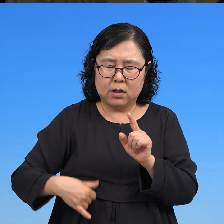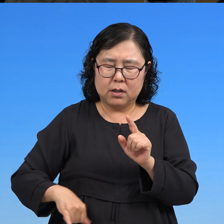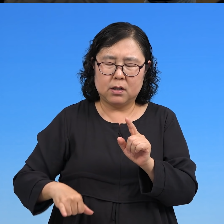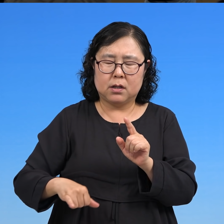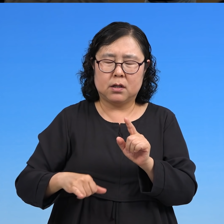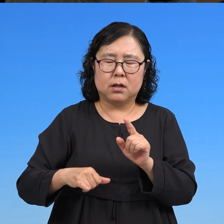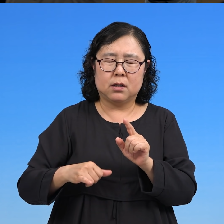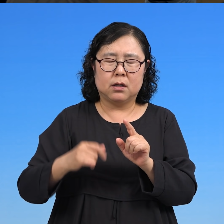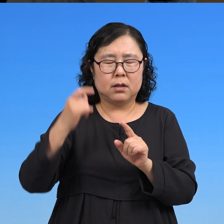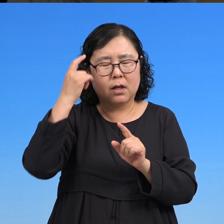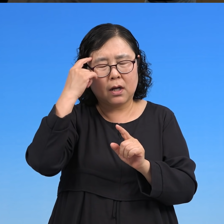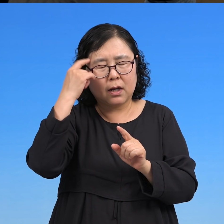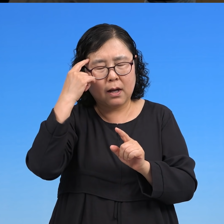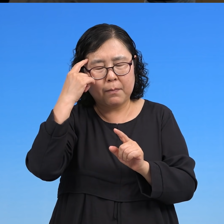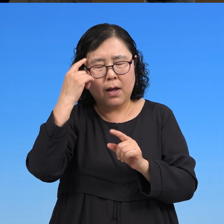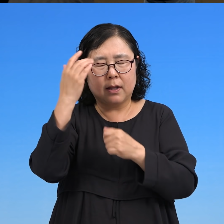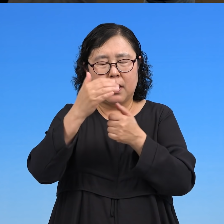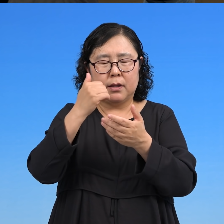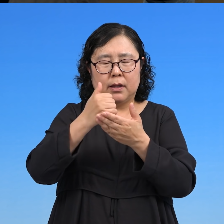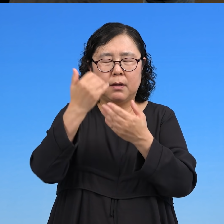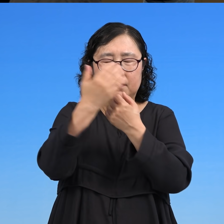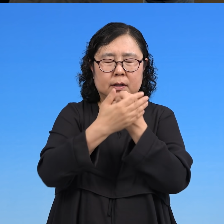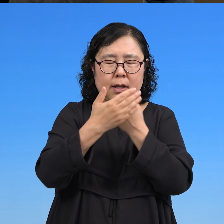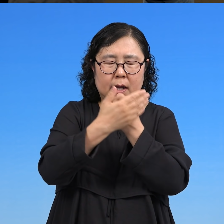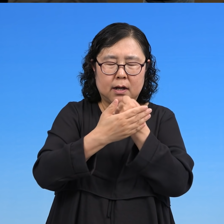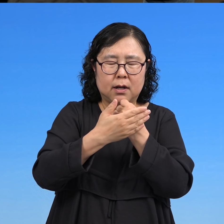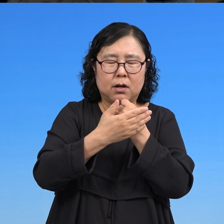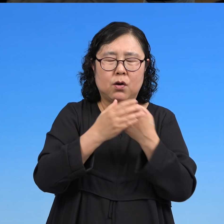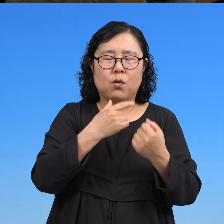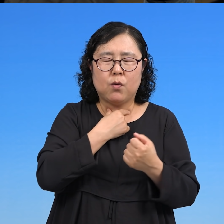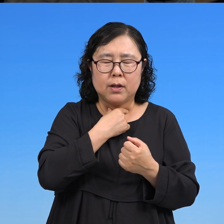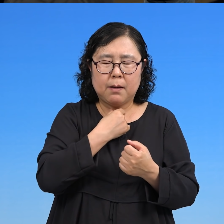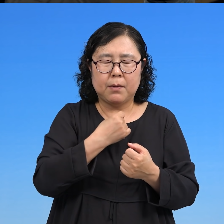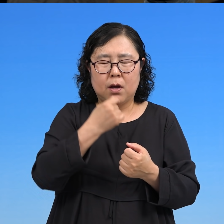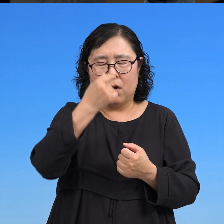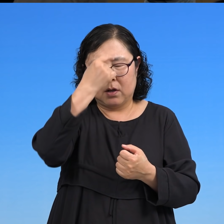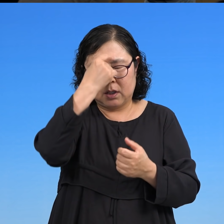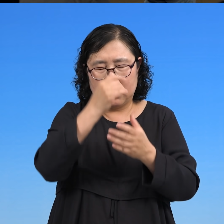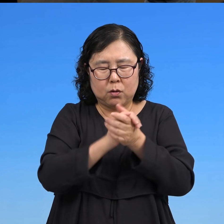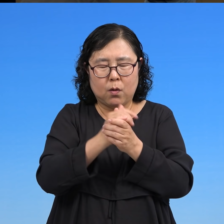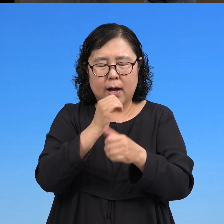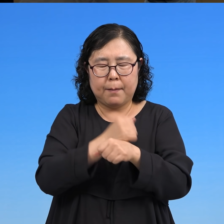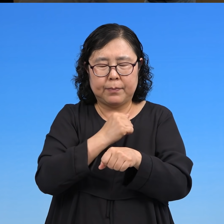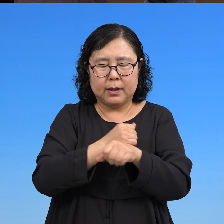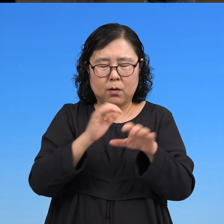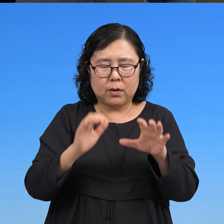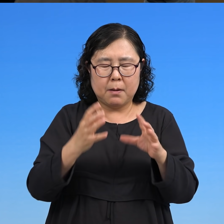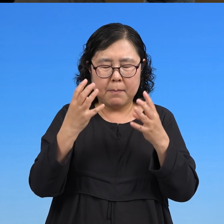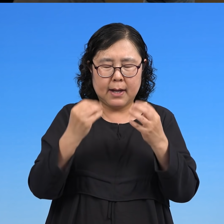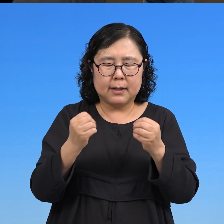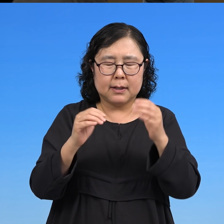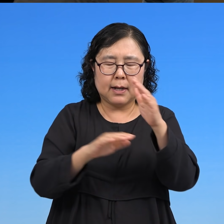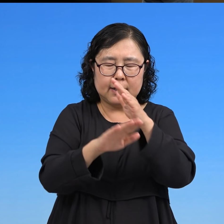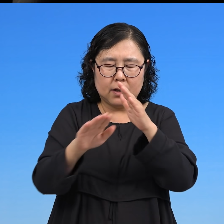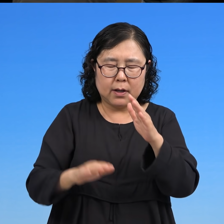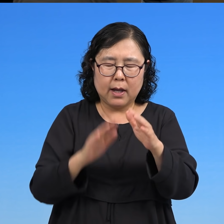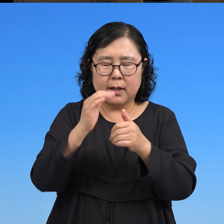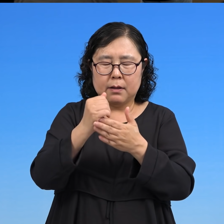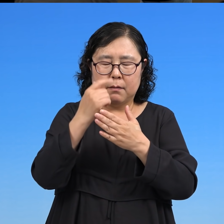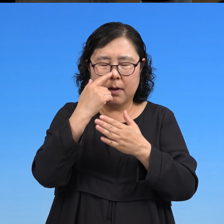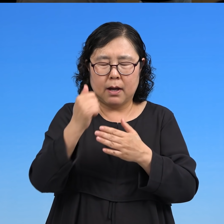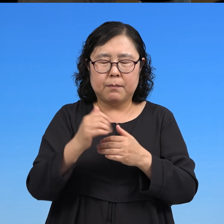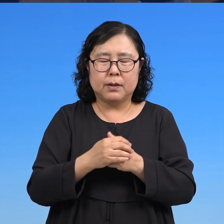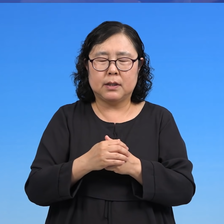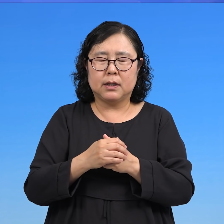자녀들을 기억하며 하나님 아버지 은혜를 구하며 주님 앞에 기도합니다. 오늘 많은 가정에